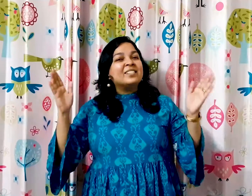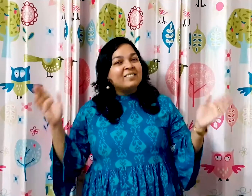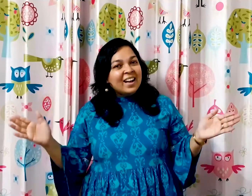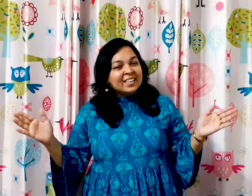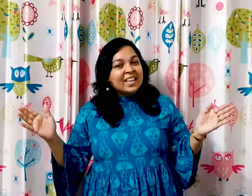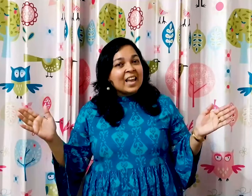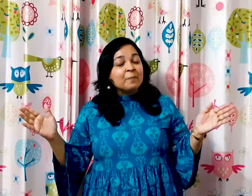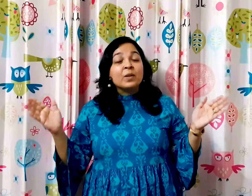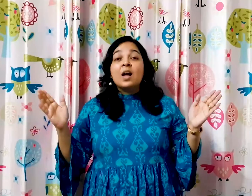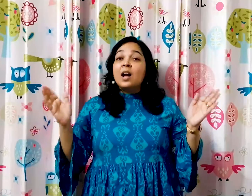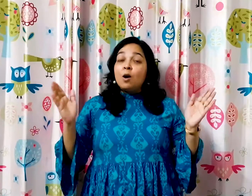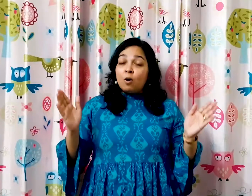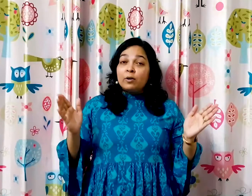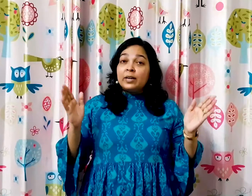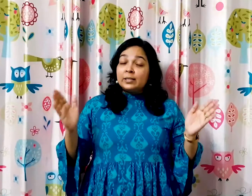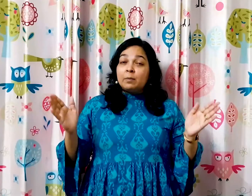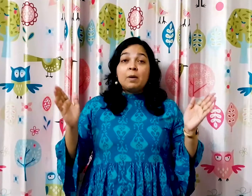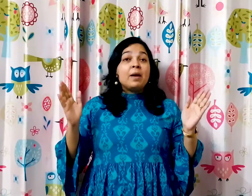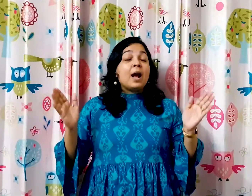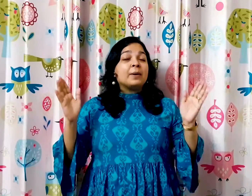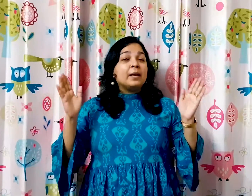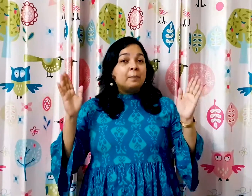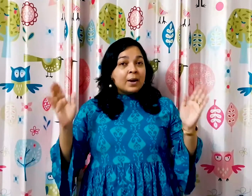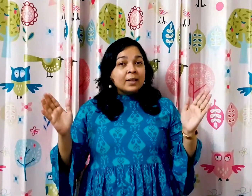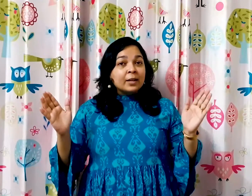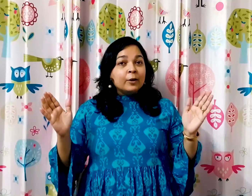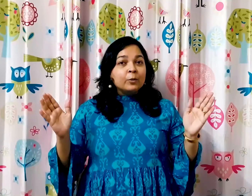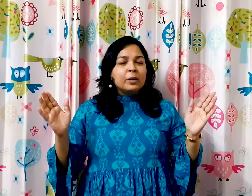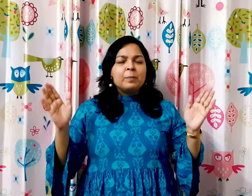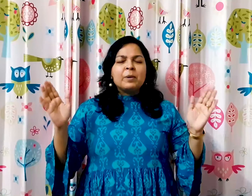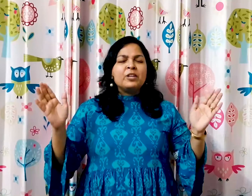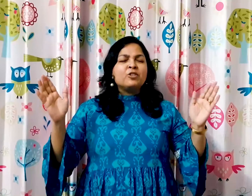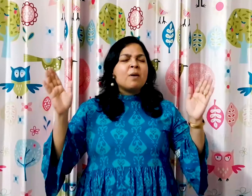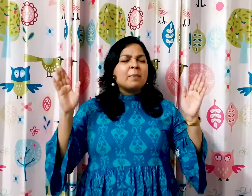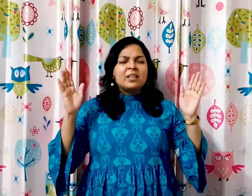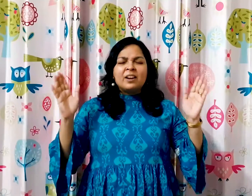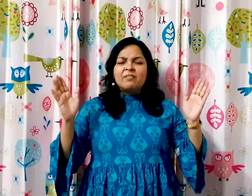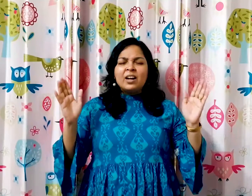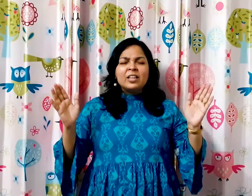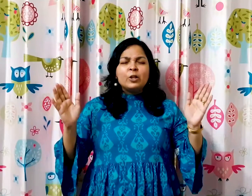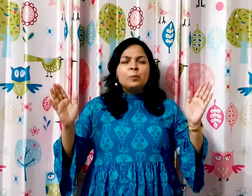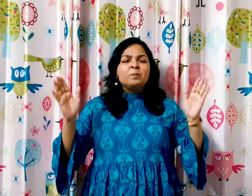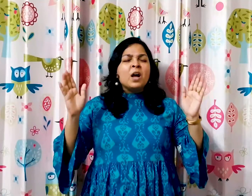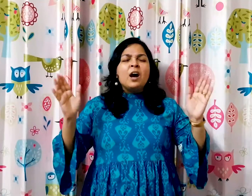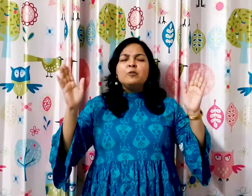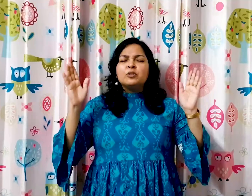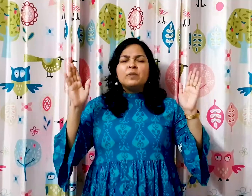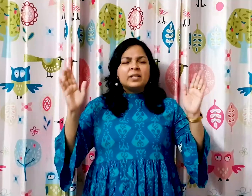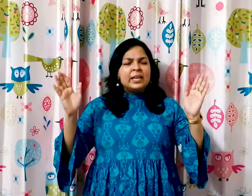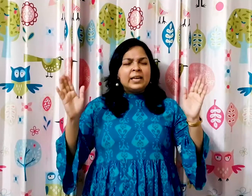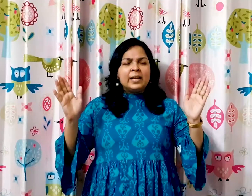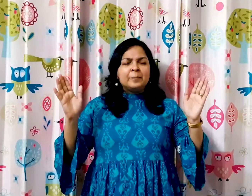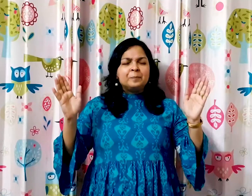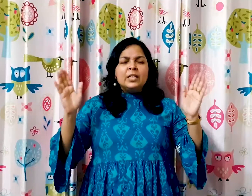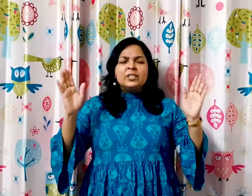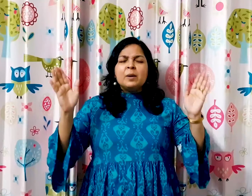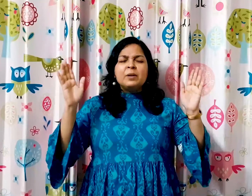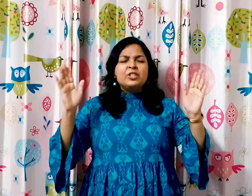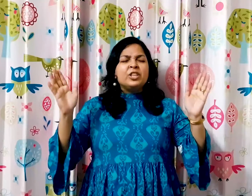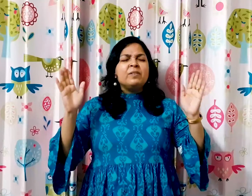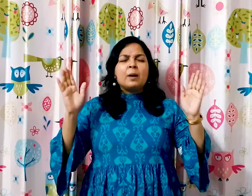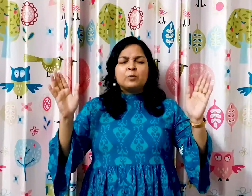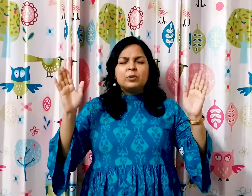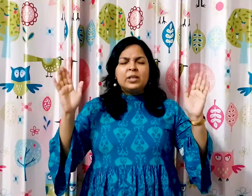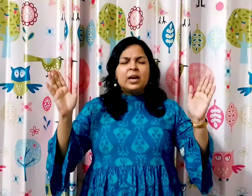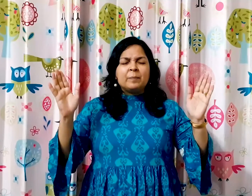आपका स्वागत है और इस समय मैं आपके लिए प्रार्थना करूंगी। परमेश्वर, मैं आपका धन्यवाद देती हूँ हर उस व्यक्ति के लिए जिसने